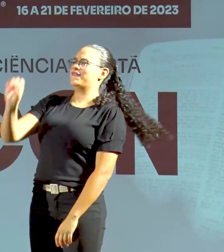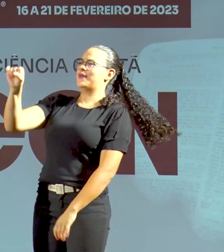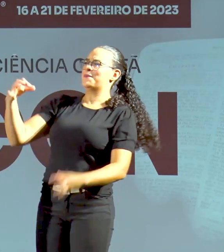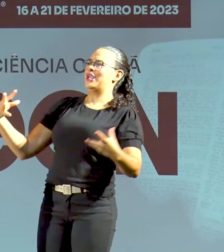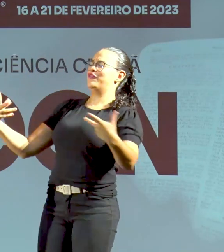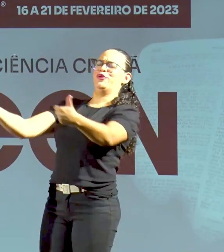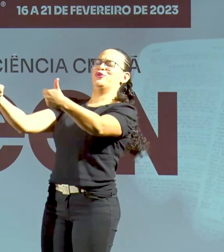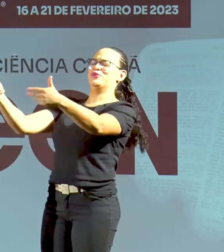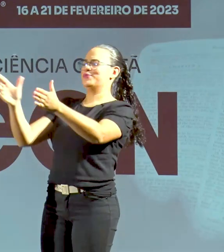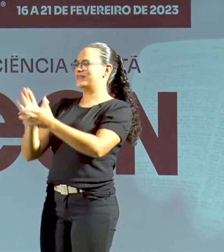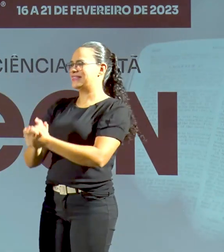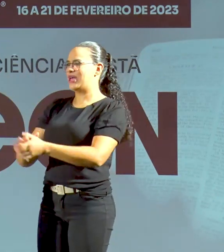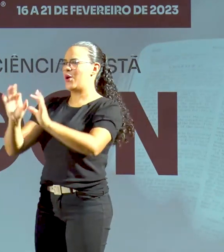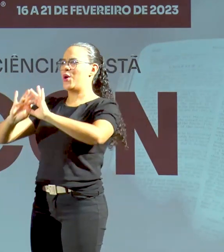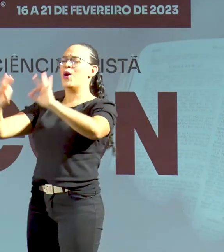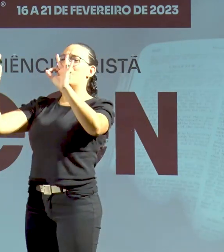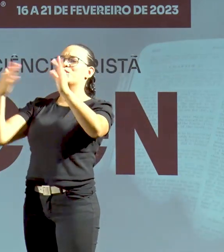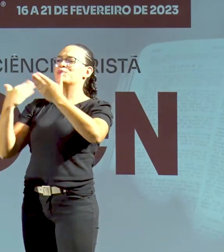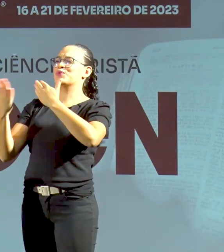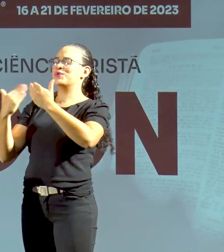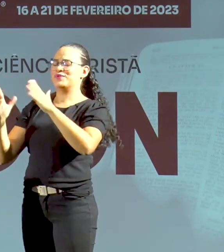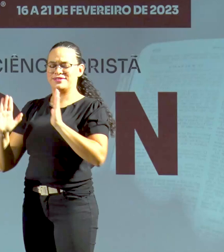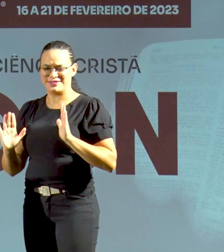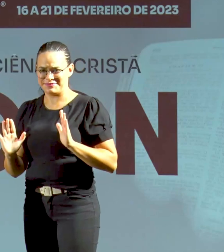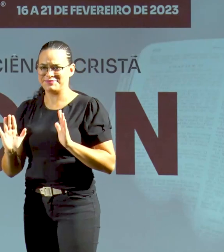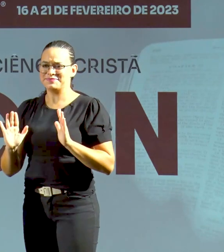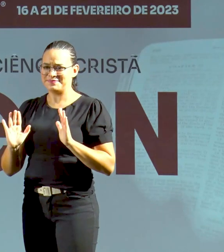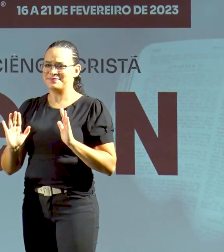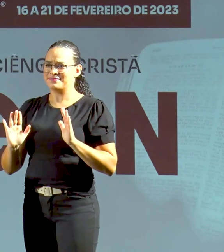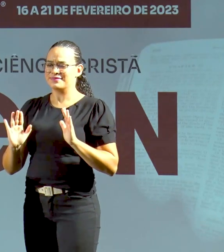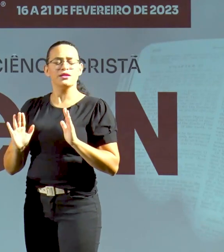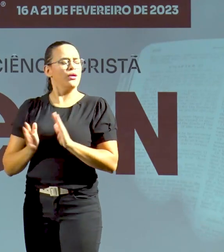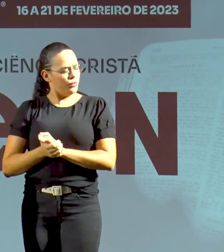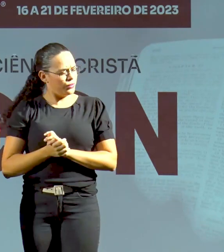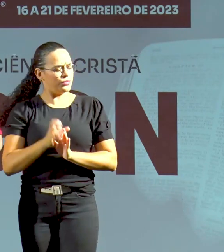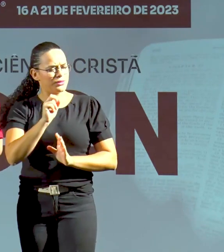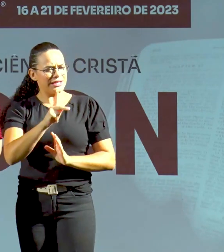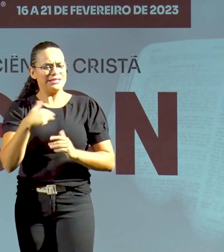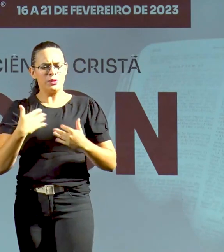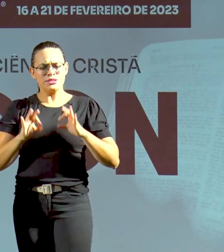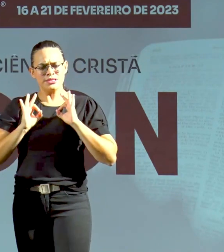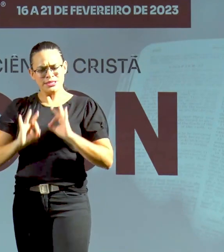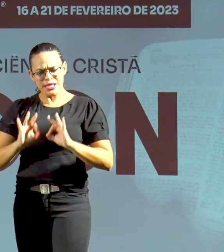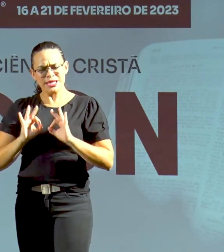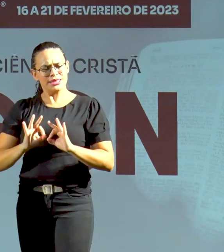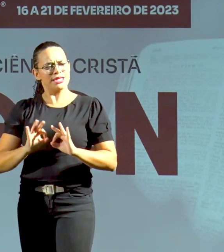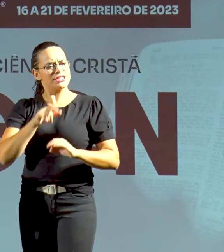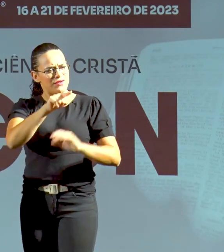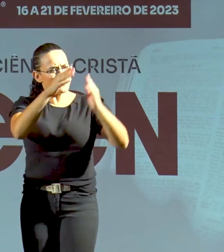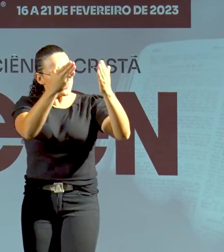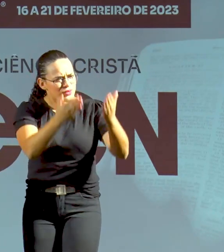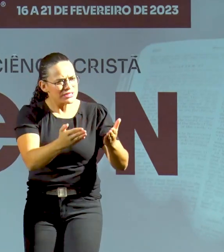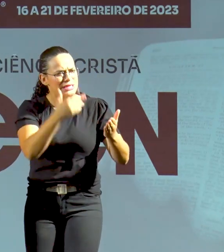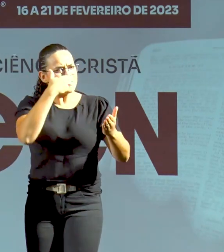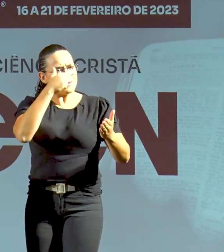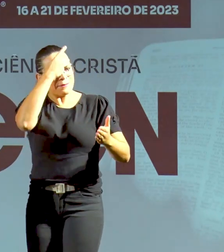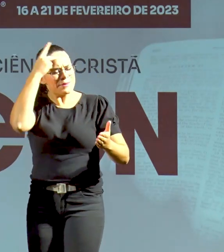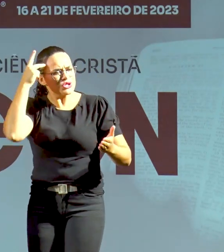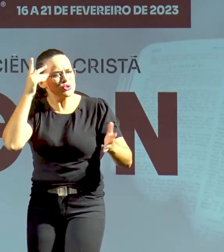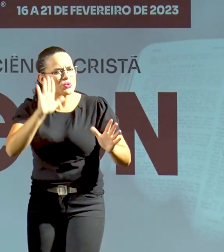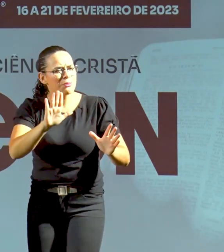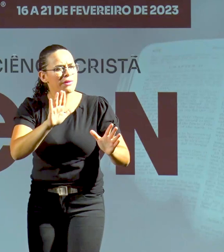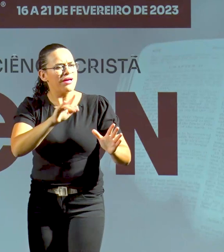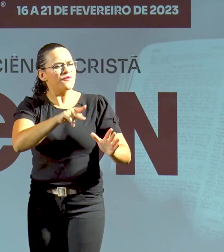uma benção mano foi uma benção a conversa eu falei Ah então não eu tinha certeza que era você mesmo só vim confirmar mas cara